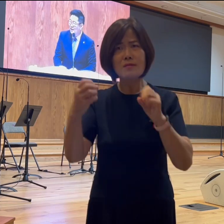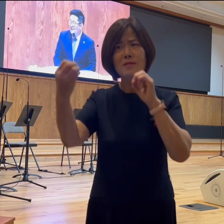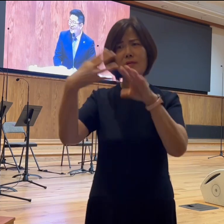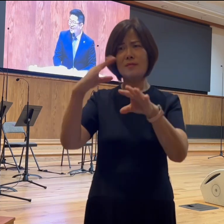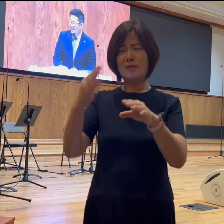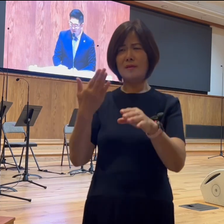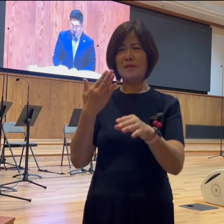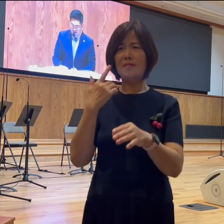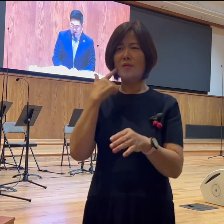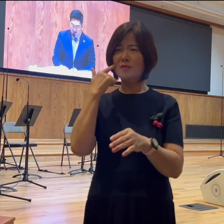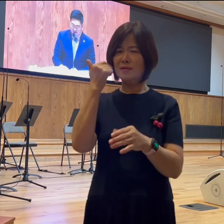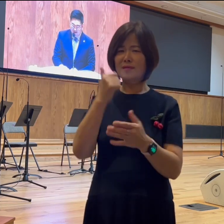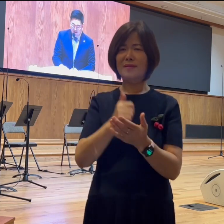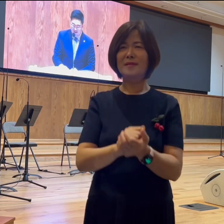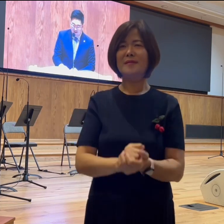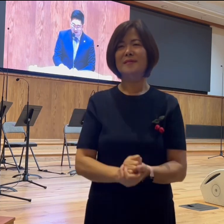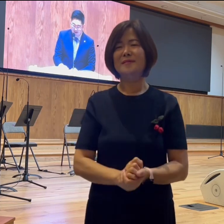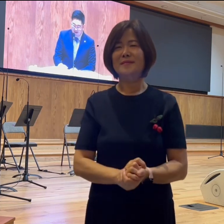되는데, 그죠?